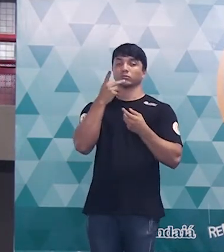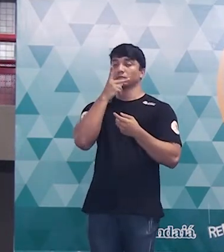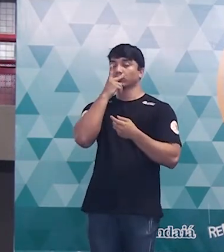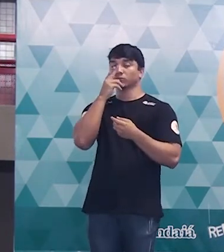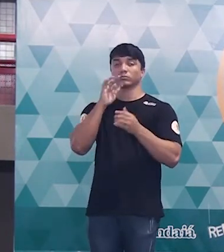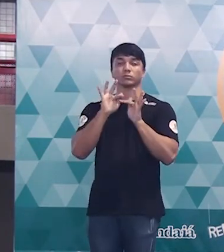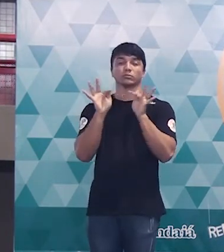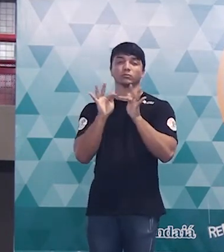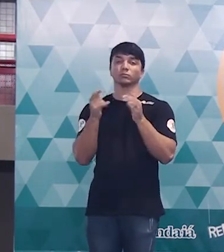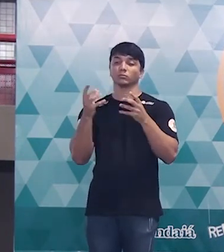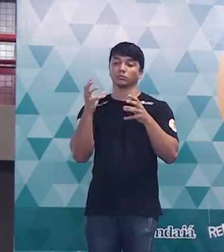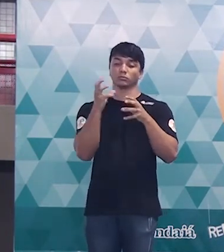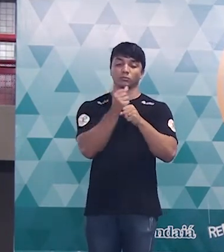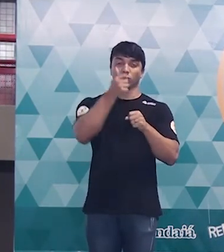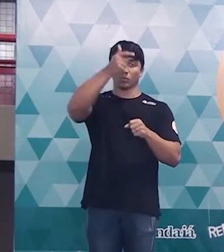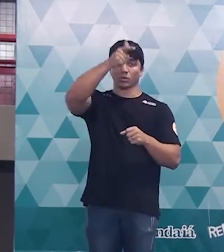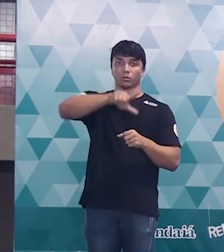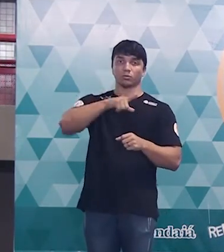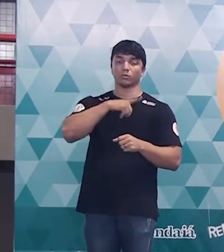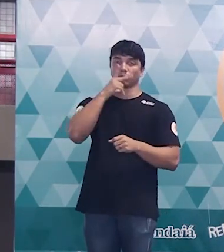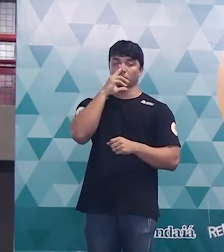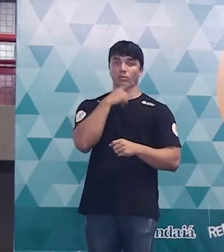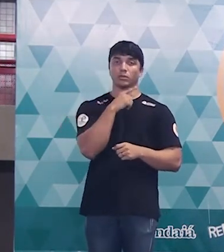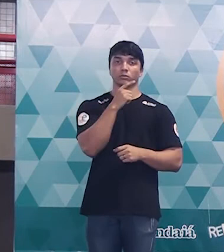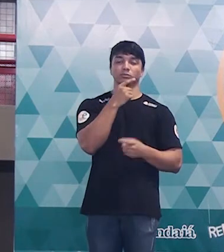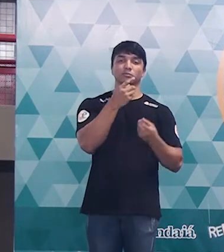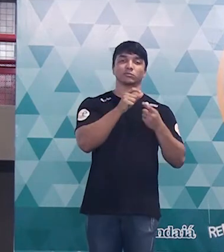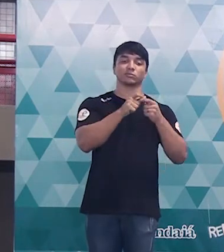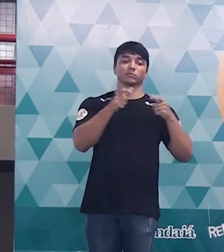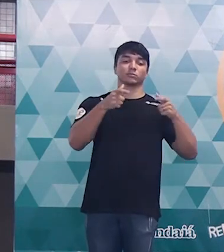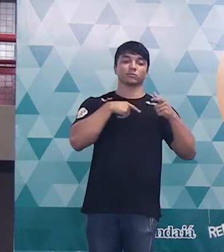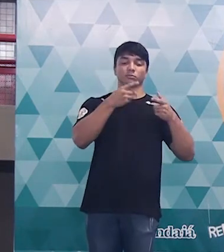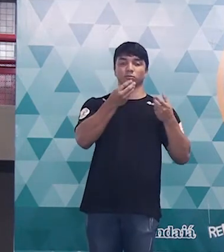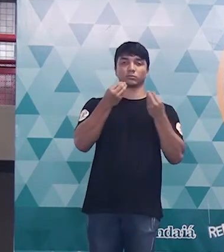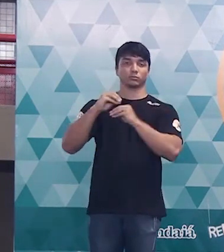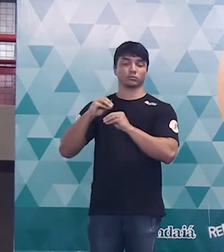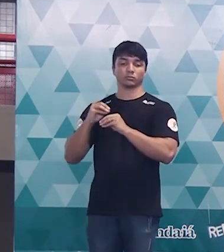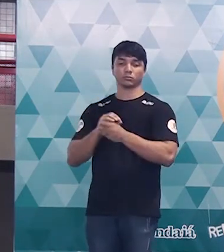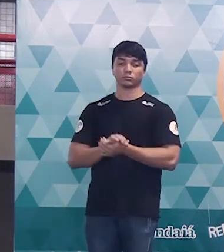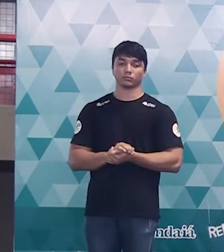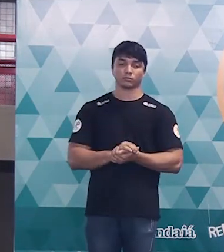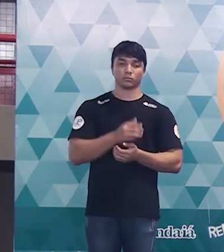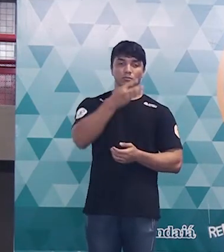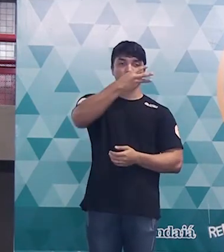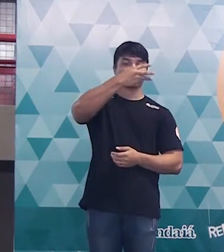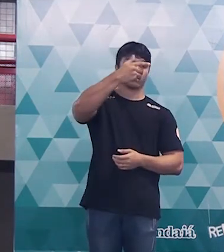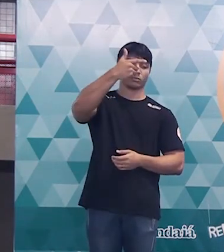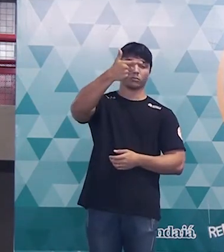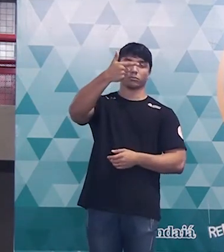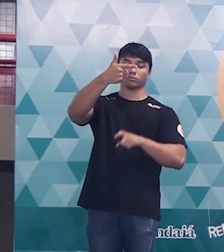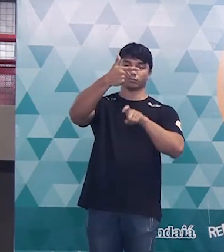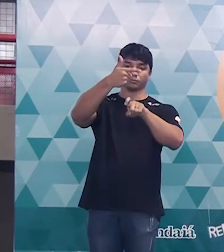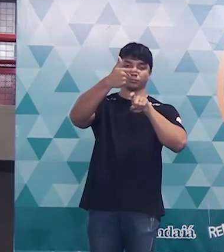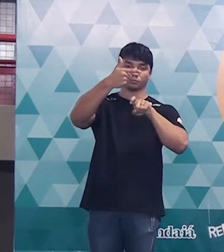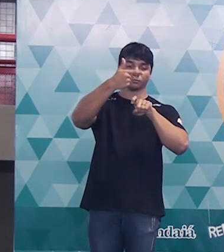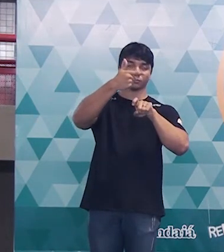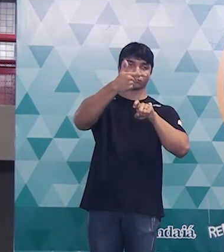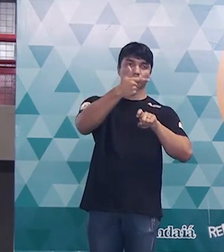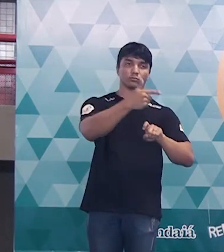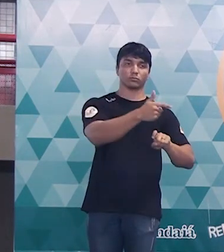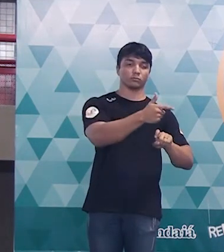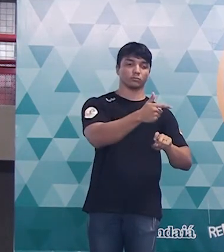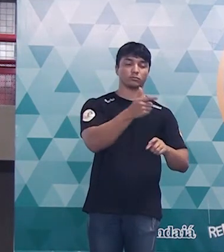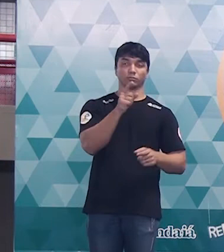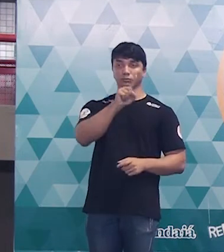repetir a fração que tem a grandeza, na ordem que aparece na tabela. 32 sobre x.